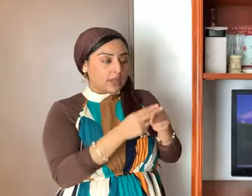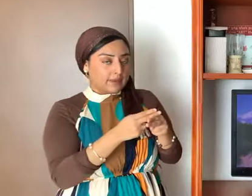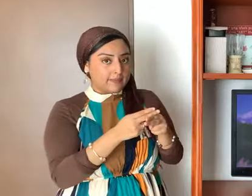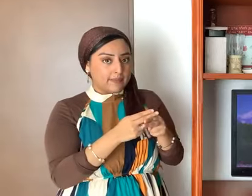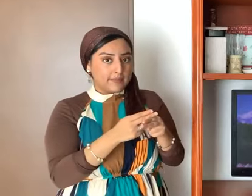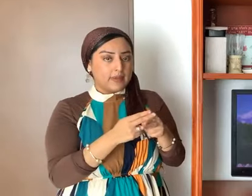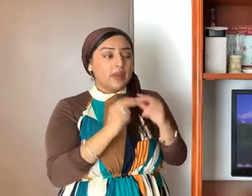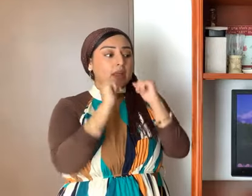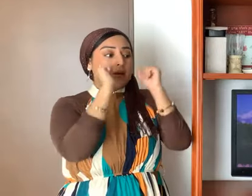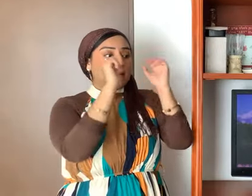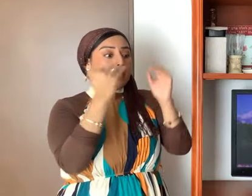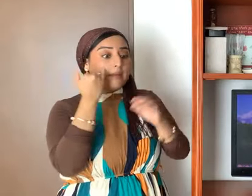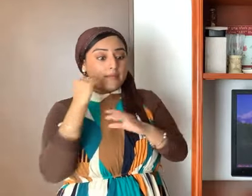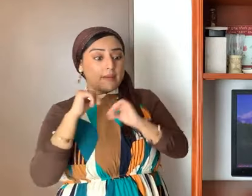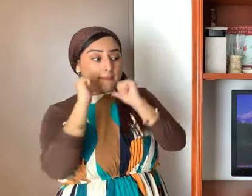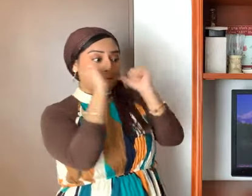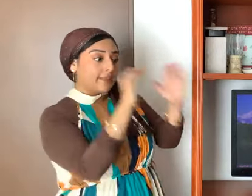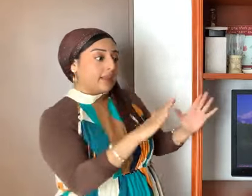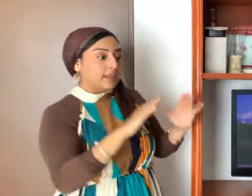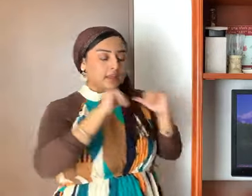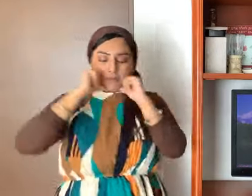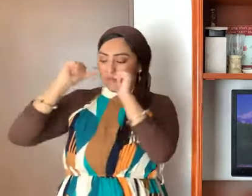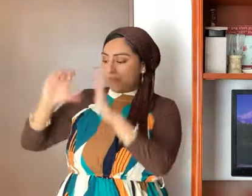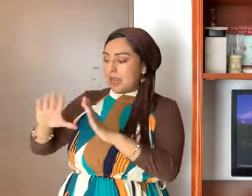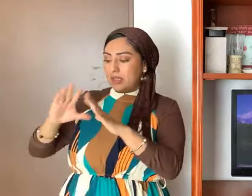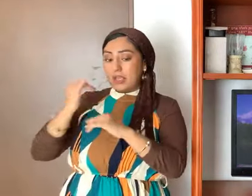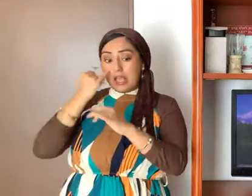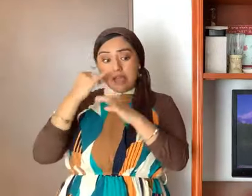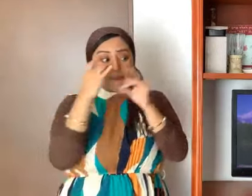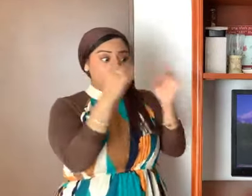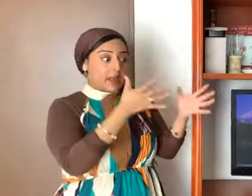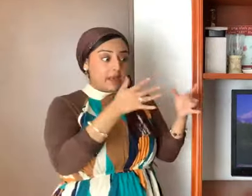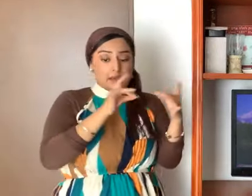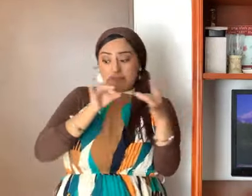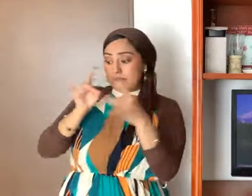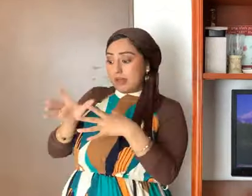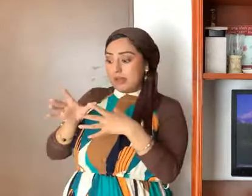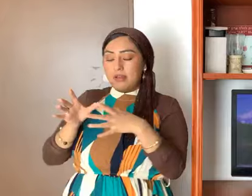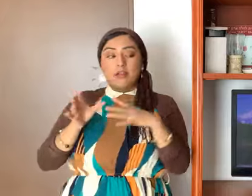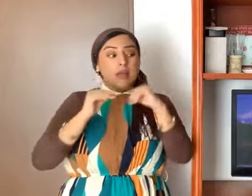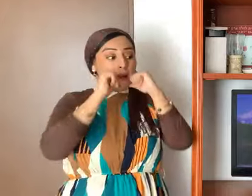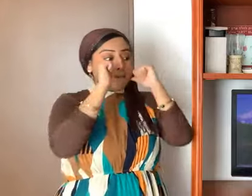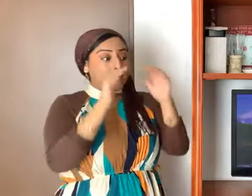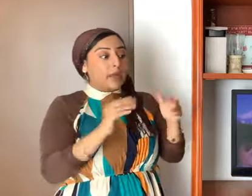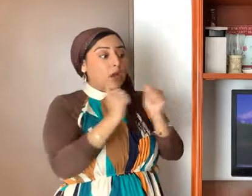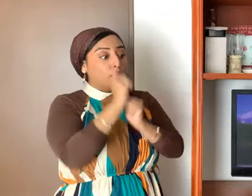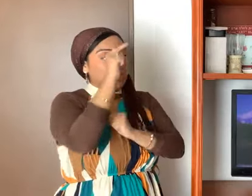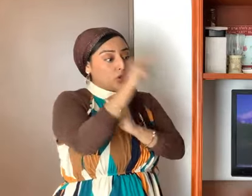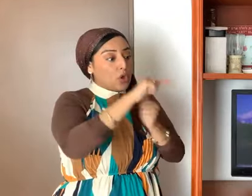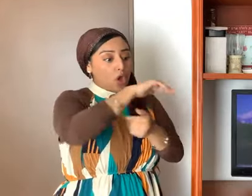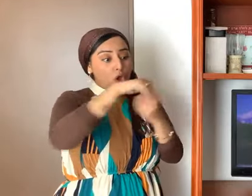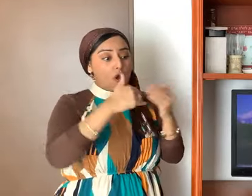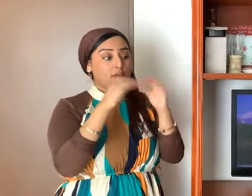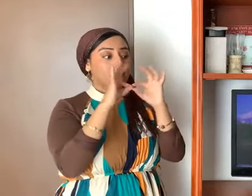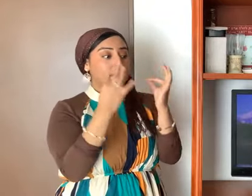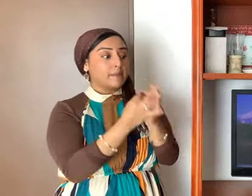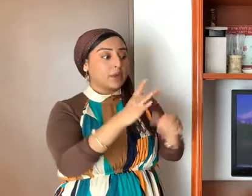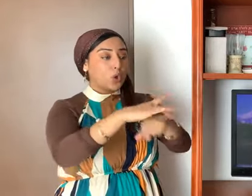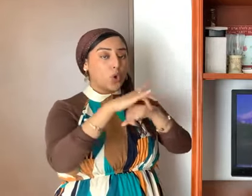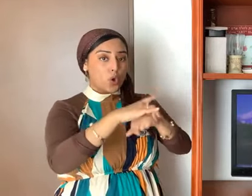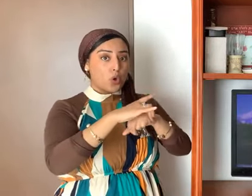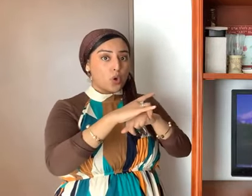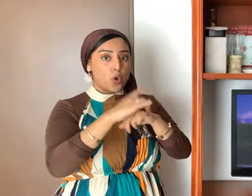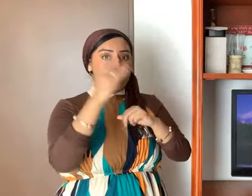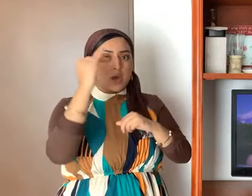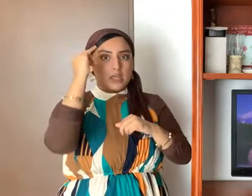bendición. Bendeciré a los que te bendijeren y a los que te maldijeren maldeciré, y serán benditas en ti todas las familias de la tierra. ¿Por qué? Por todo lo que el